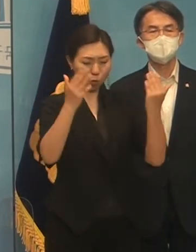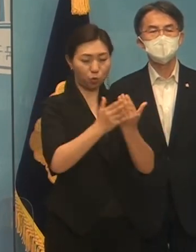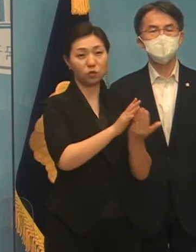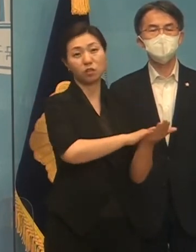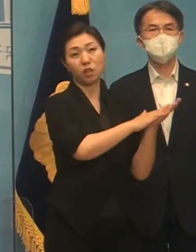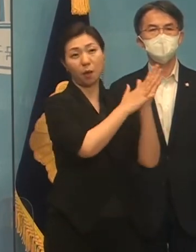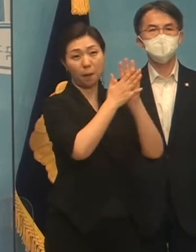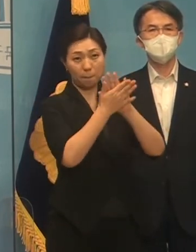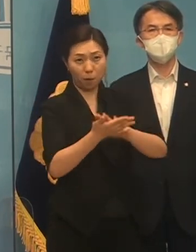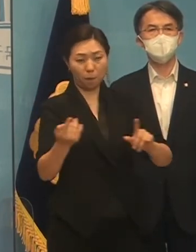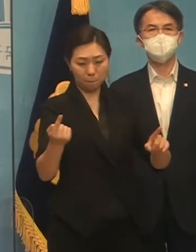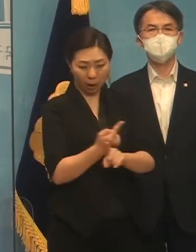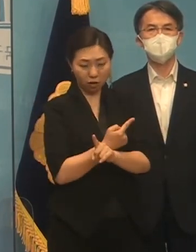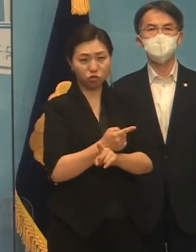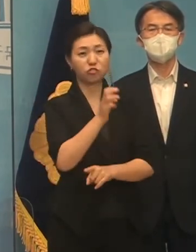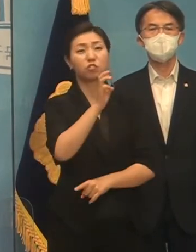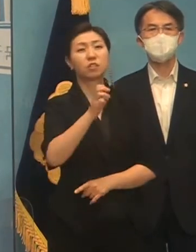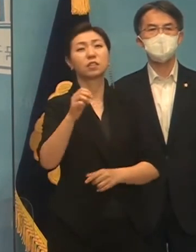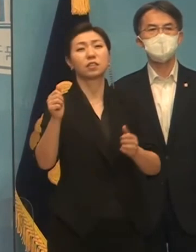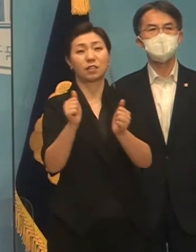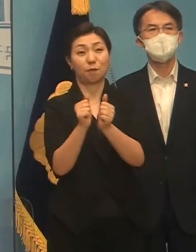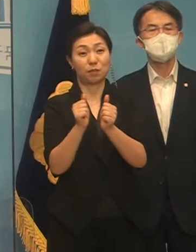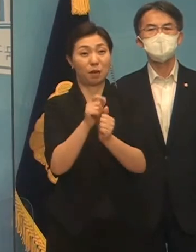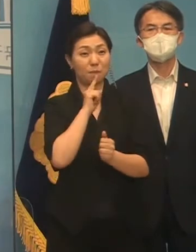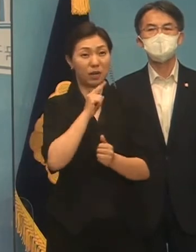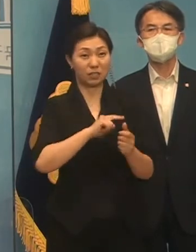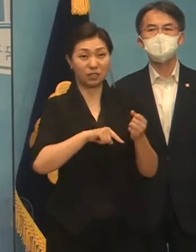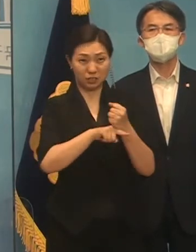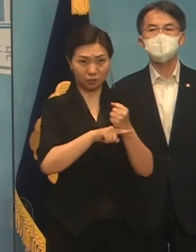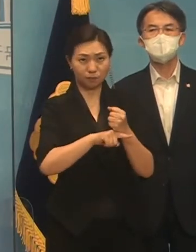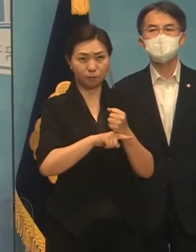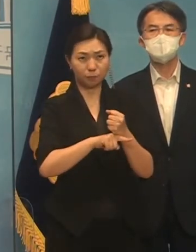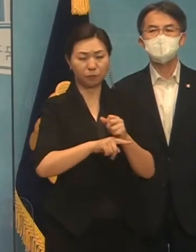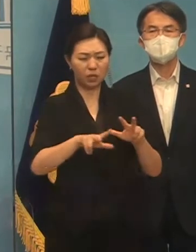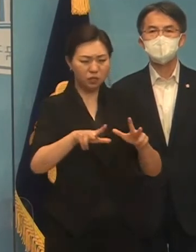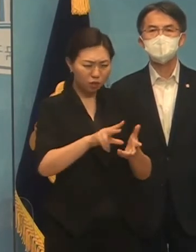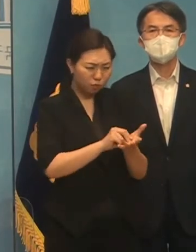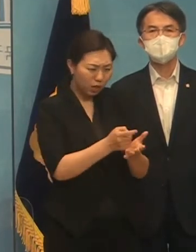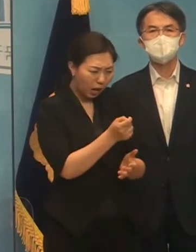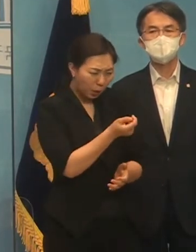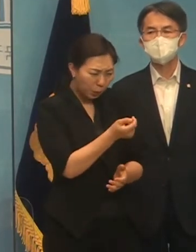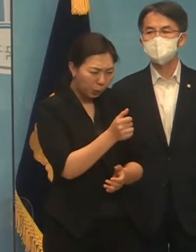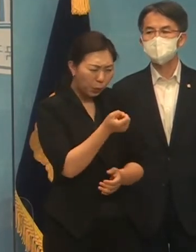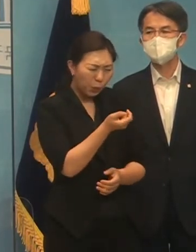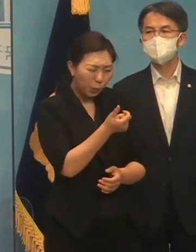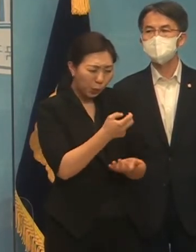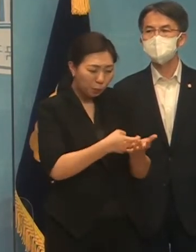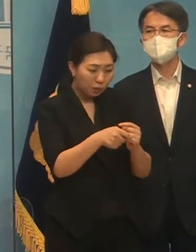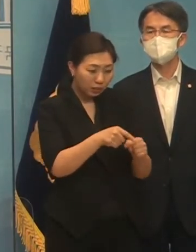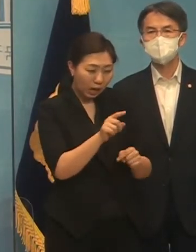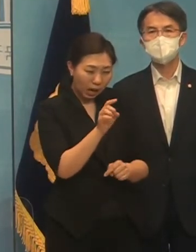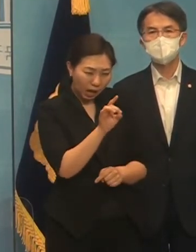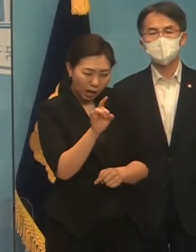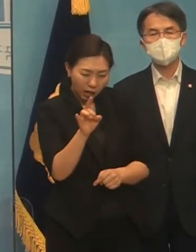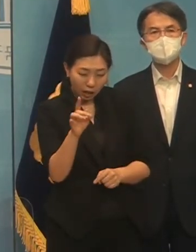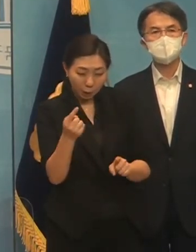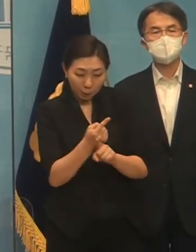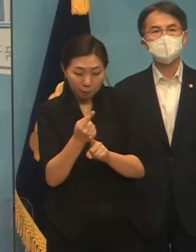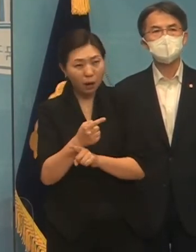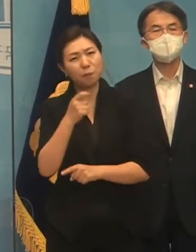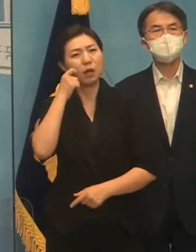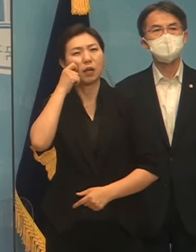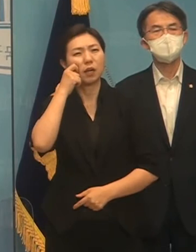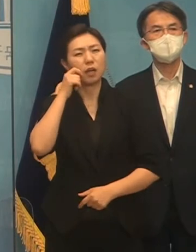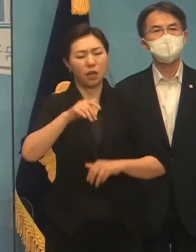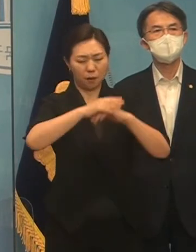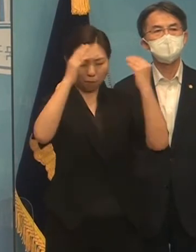지금 우리나라가 겪고 있는 문제가 작은 정책들로는 잘 해결되지 않는다고 봐서 완전히 판을